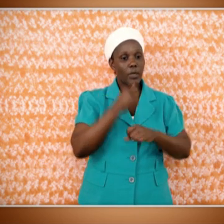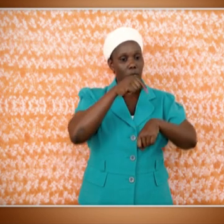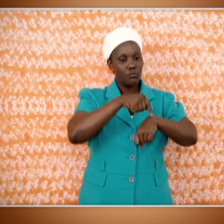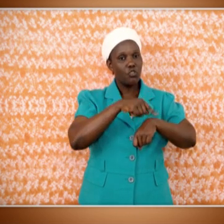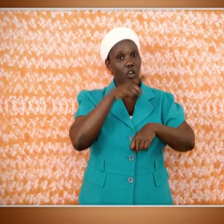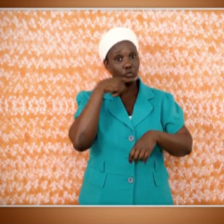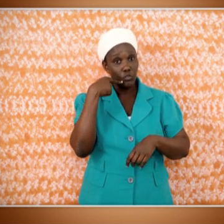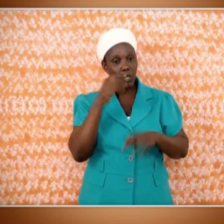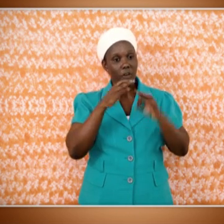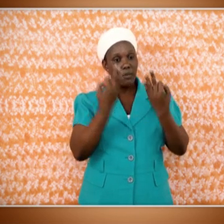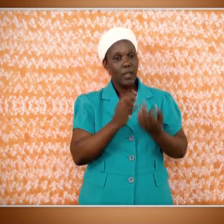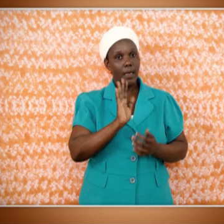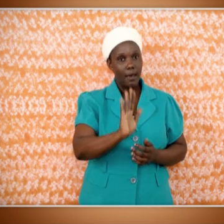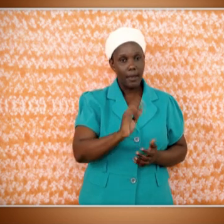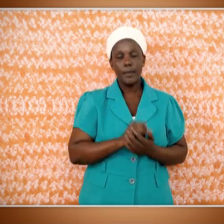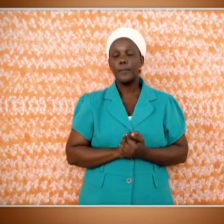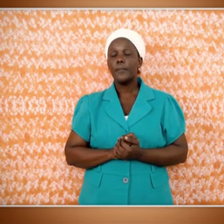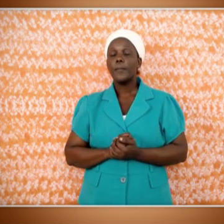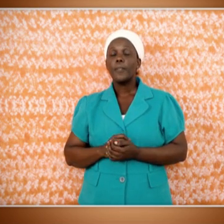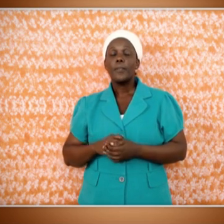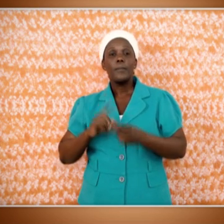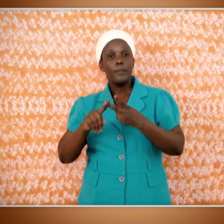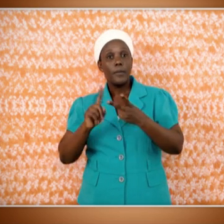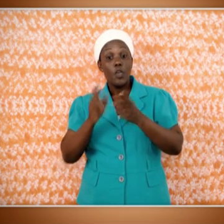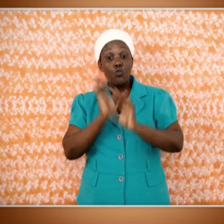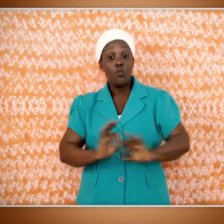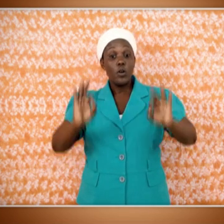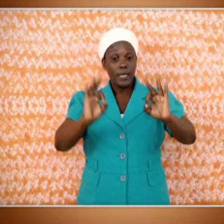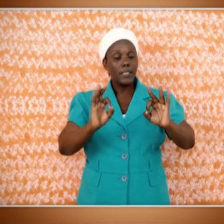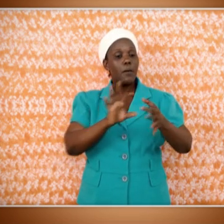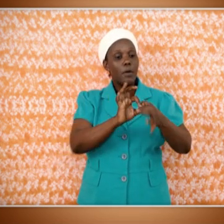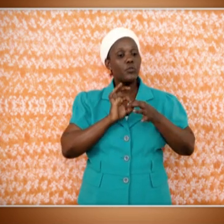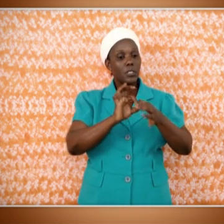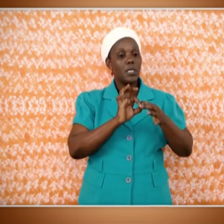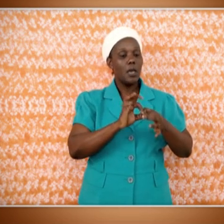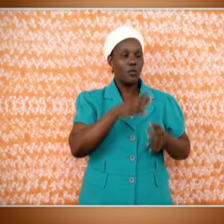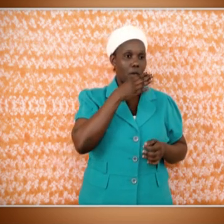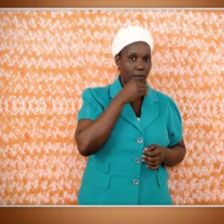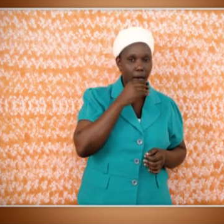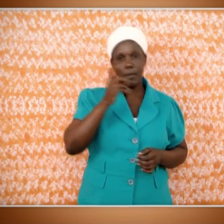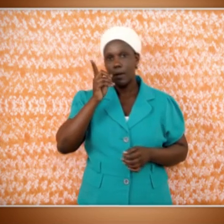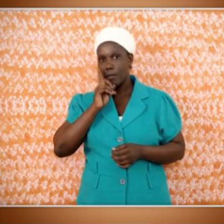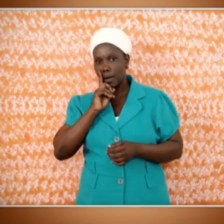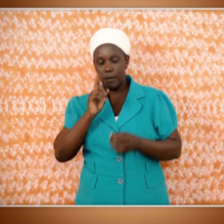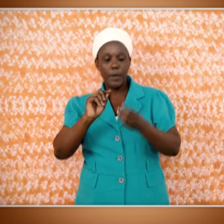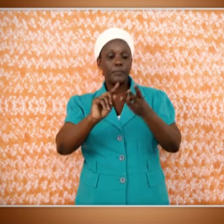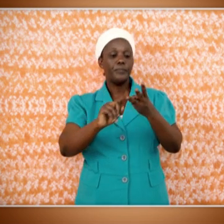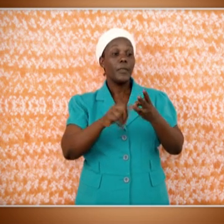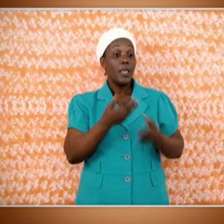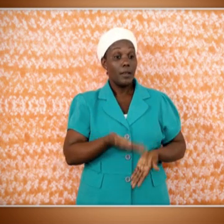familia yake, hivyo kuboresha mahusiano ya wenzi. Kunawawezesha baba na mama kumudu